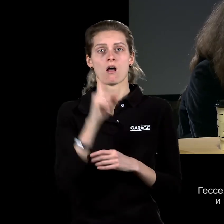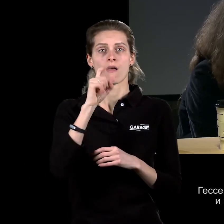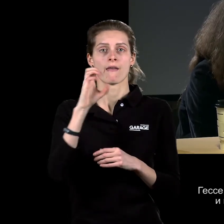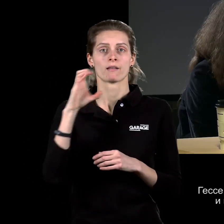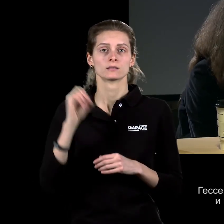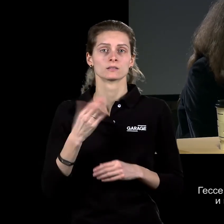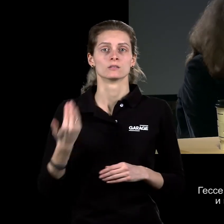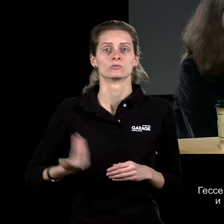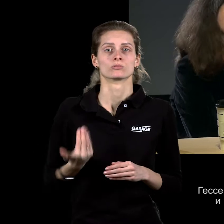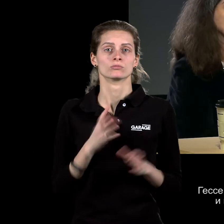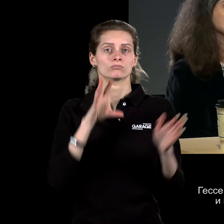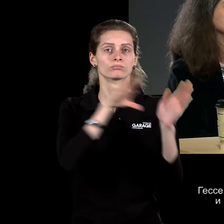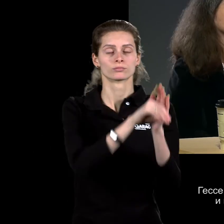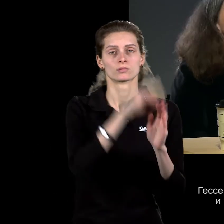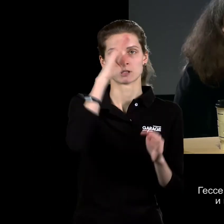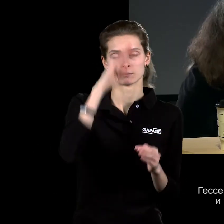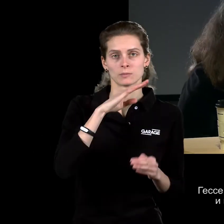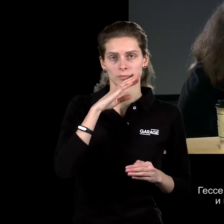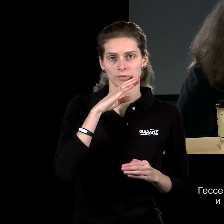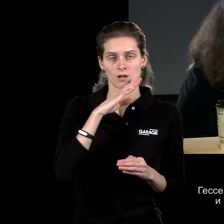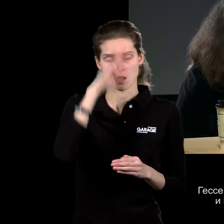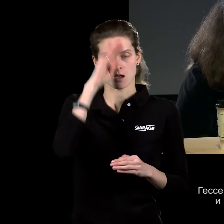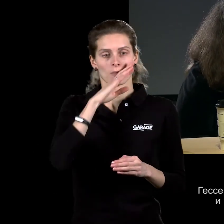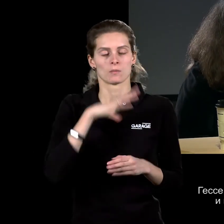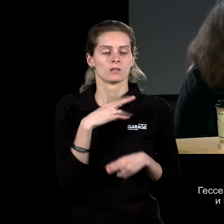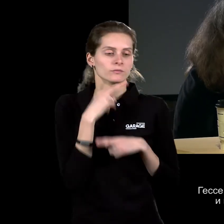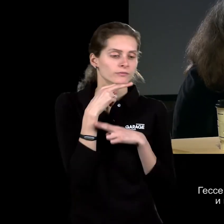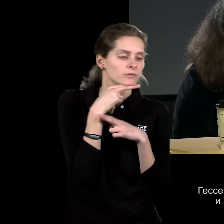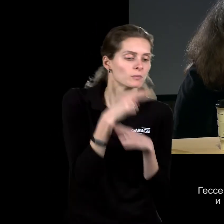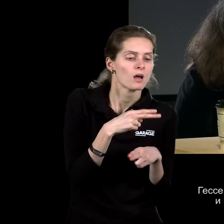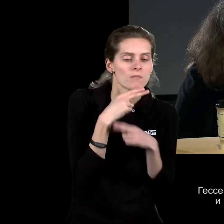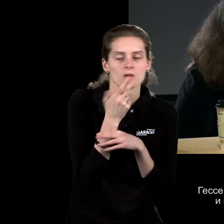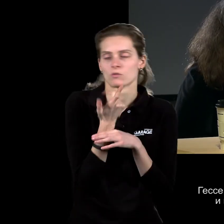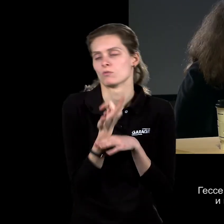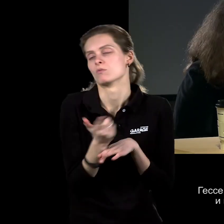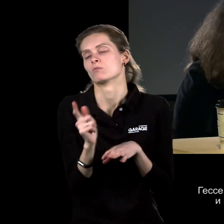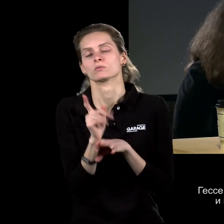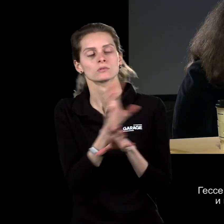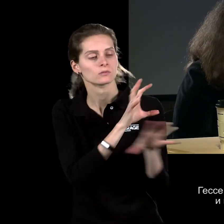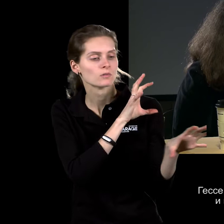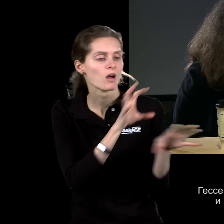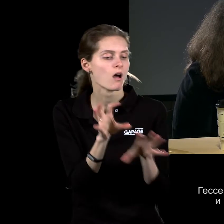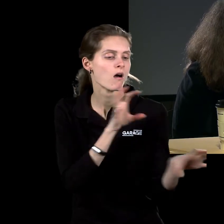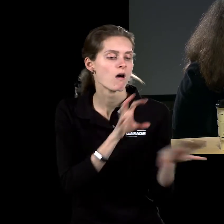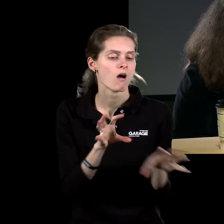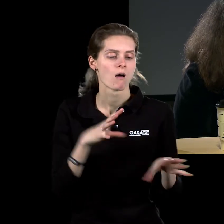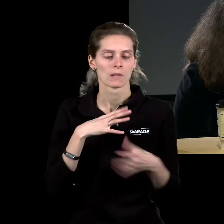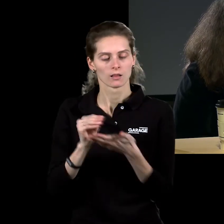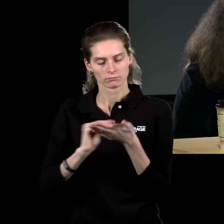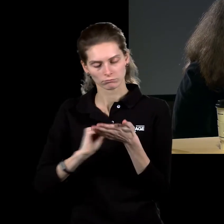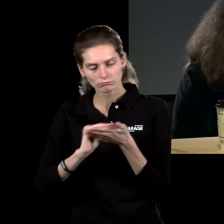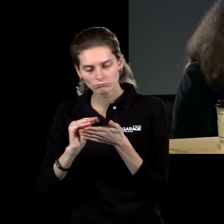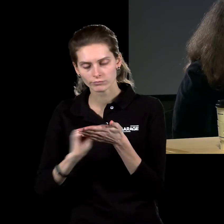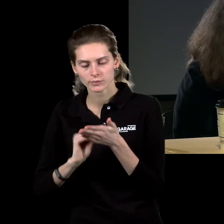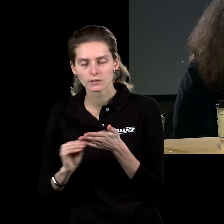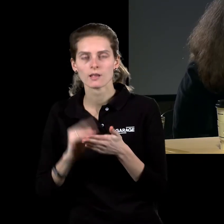с отцом, который, как бы, был таким даже чересчур внимательным и чересчур заботливым, потому что он вел бесконечный дневник, в котором он